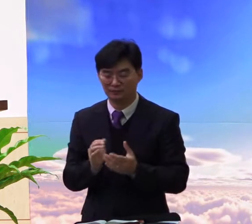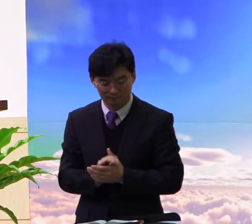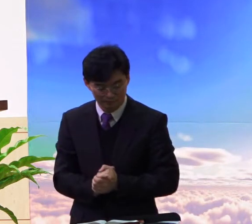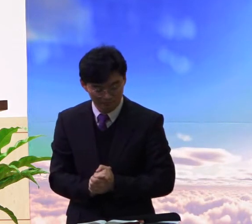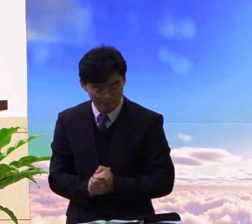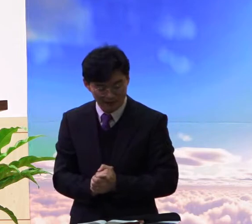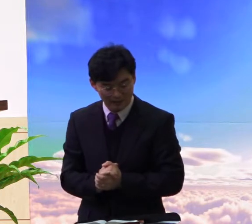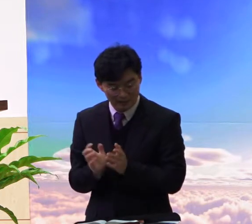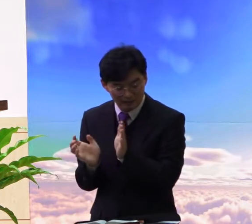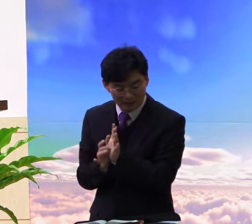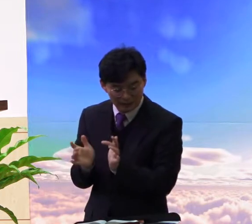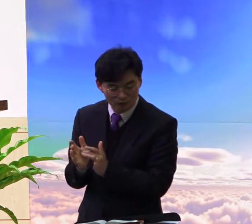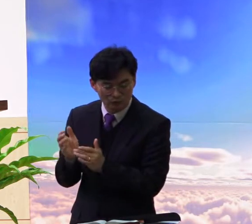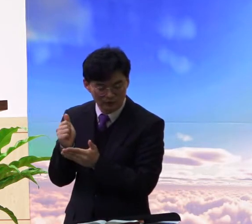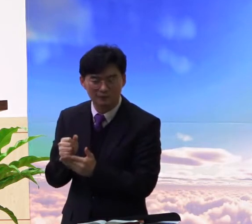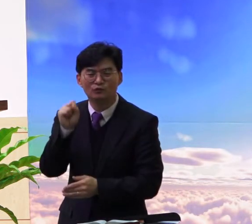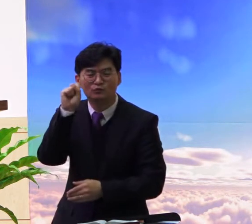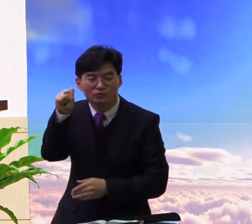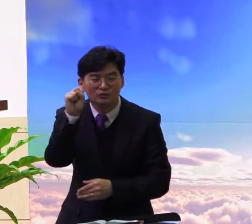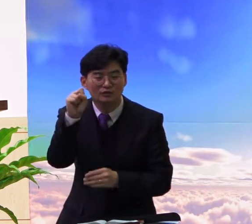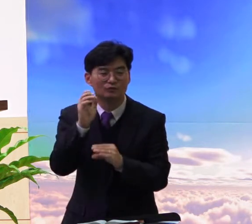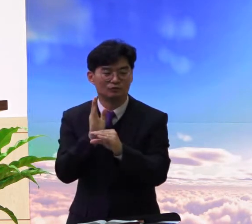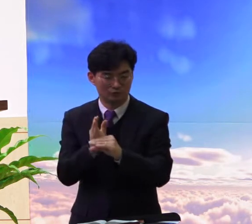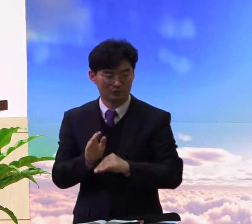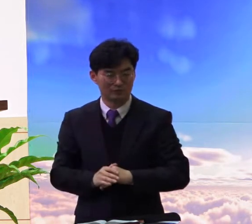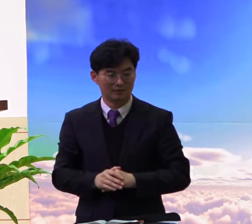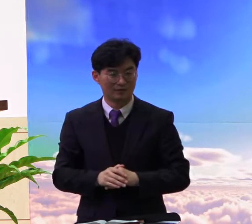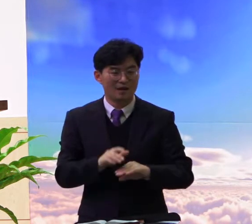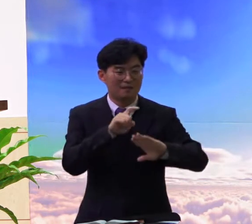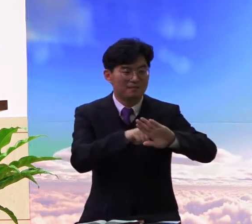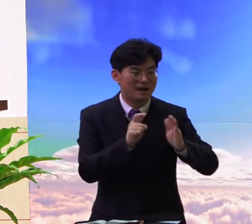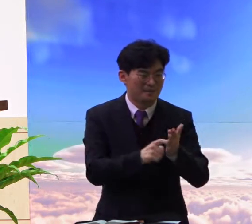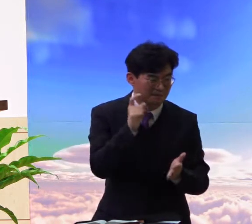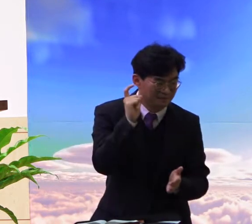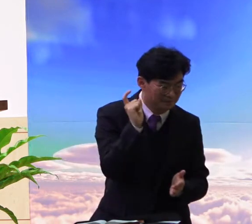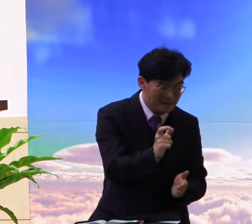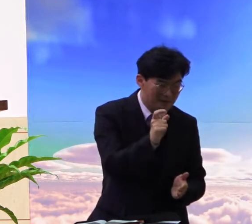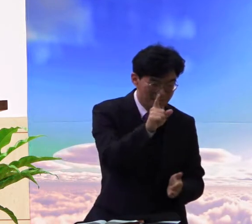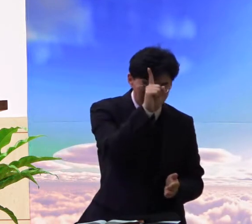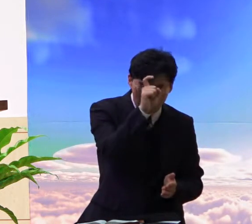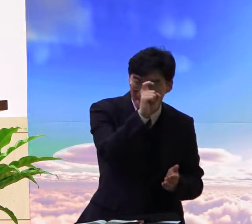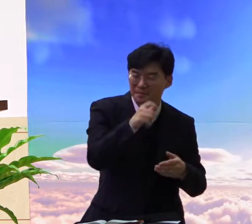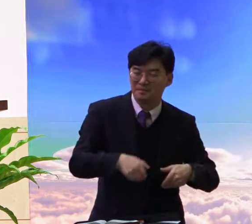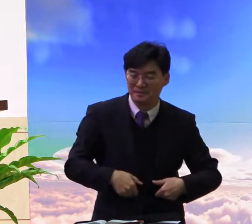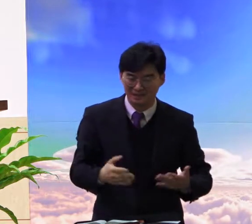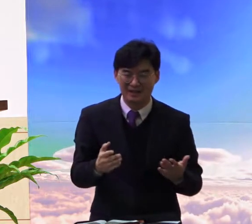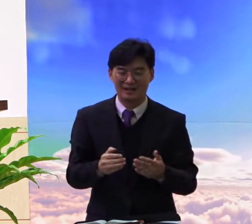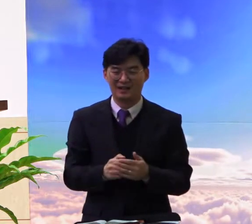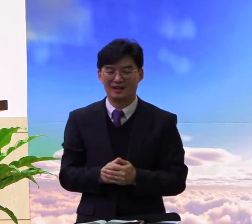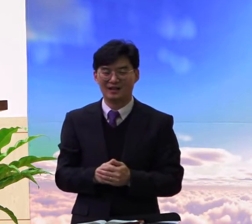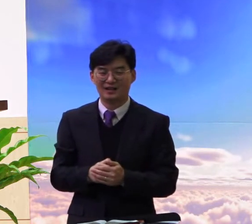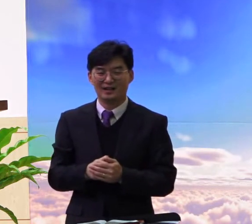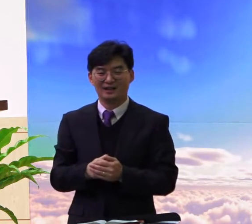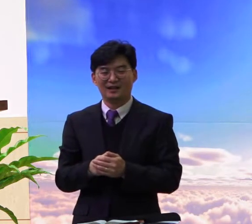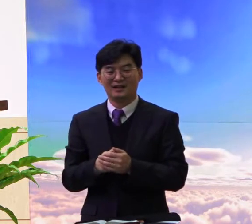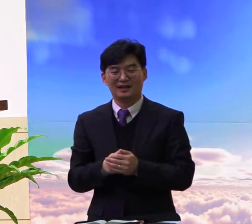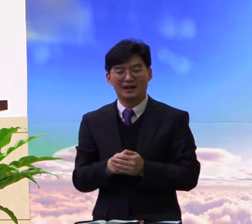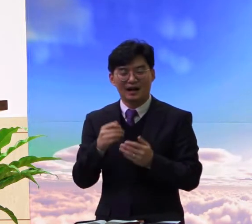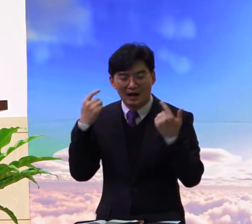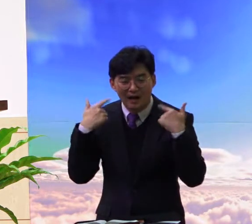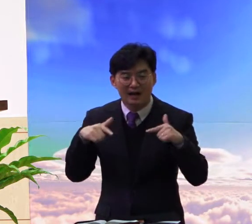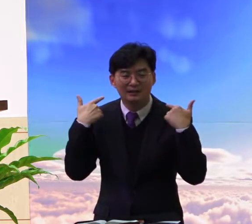내가 두드리는데 누구든지 그 마음을 열면, 그 마음의 문을 열면 내가 그에게로 들어가 그와 영원히